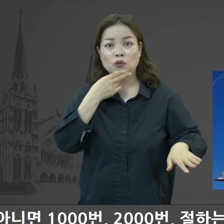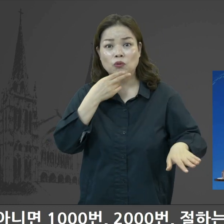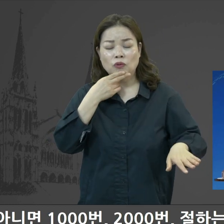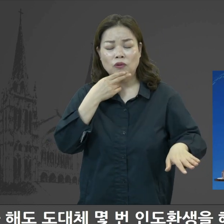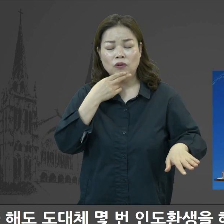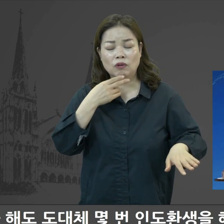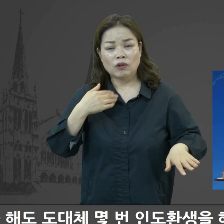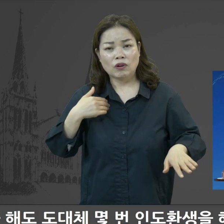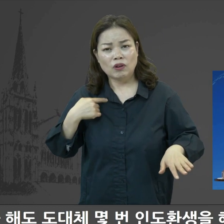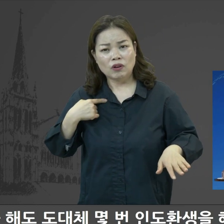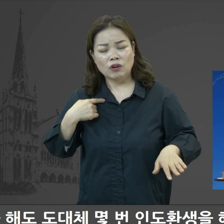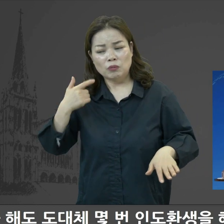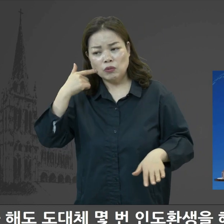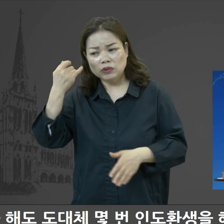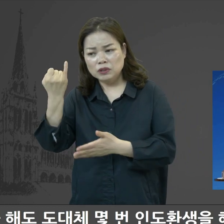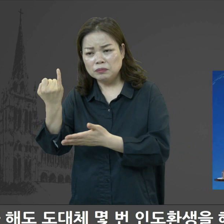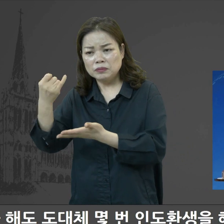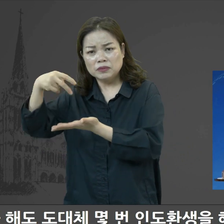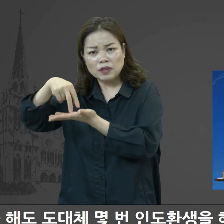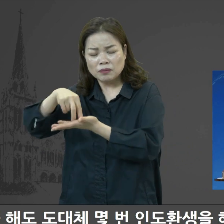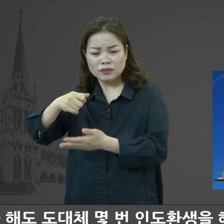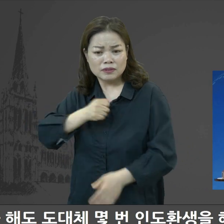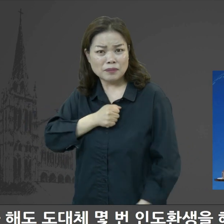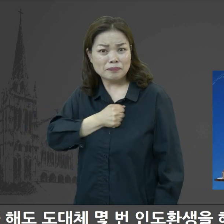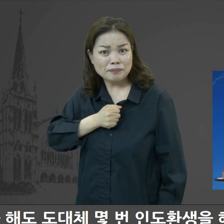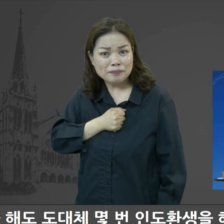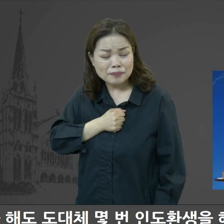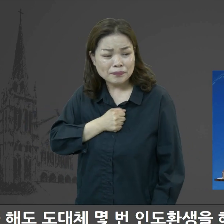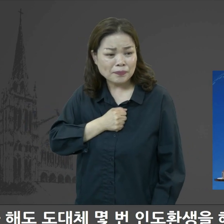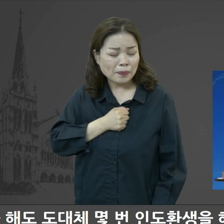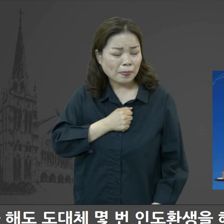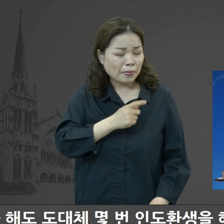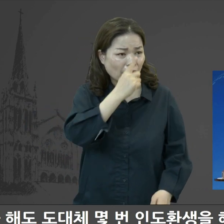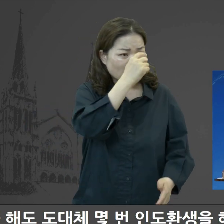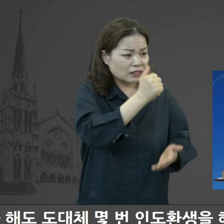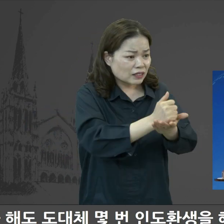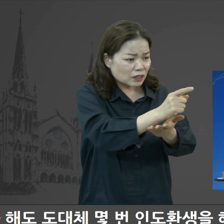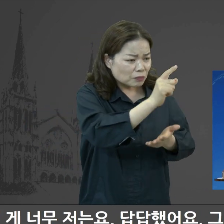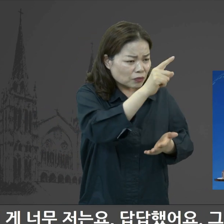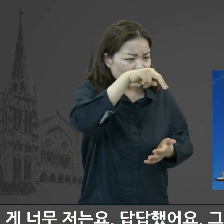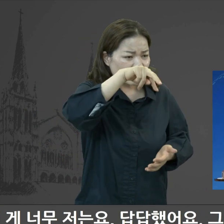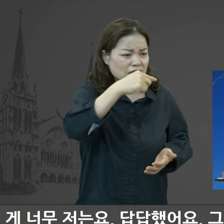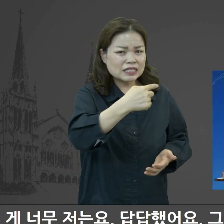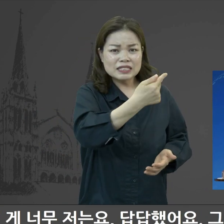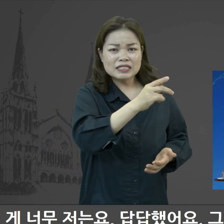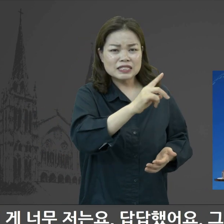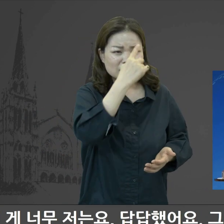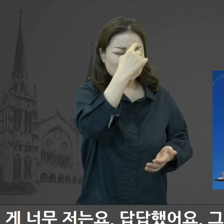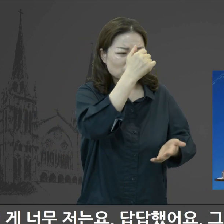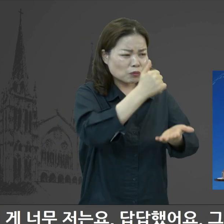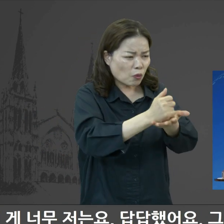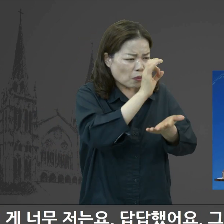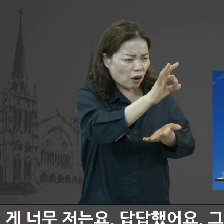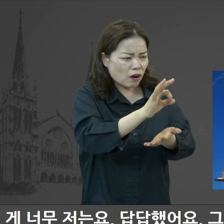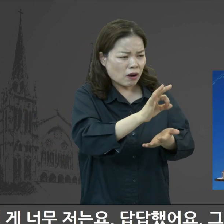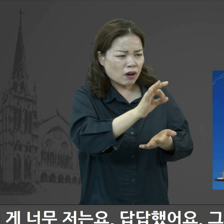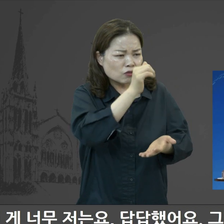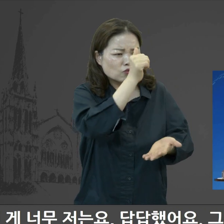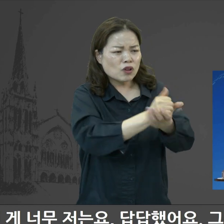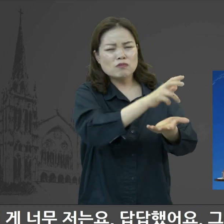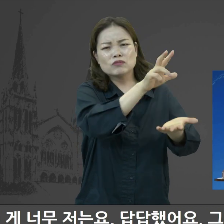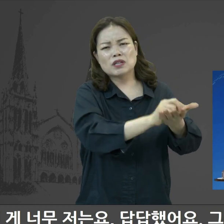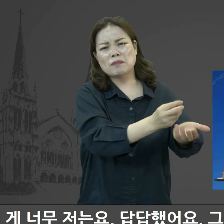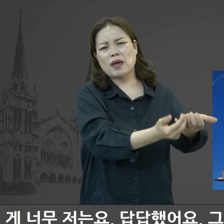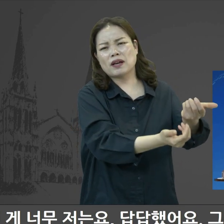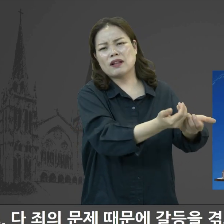너무 저는요 답답했어요. 그리고 스님들을 보면요, 스님들도요 다 죄의 문제 때문에 갈등을 겪으시는